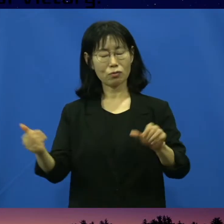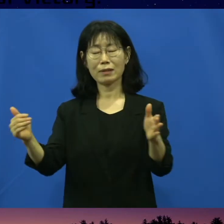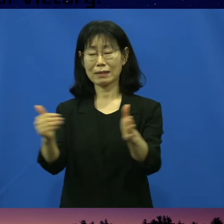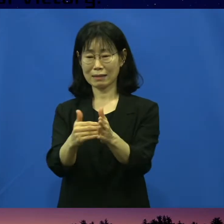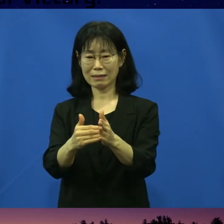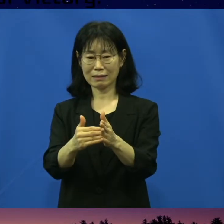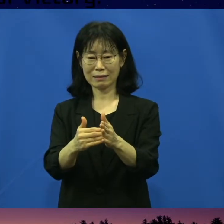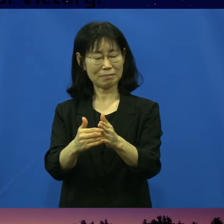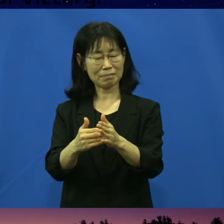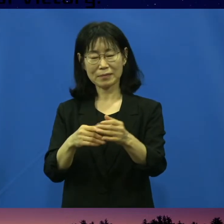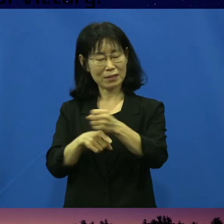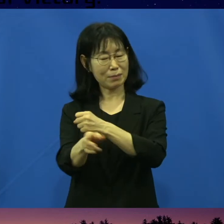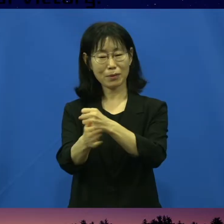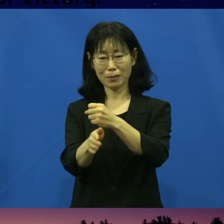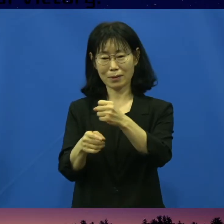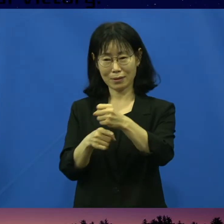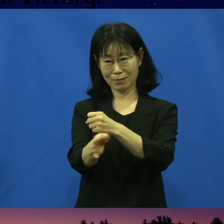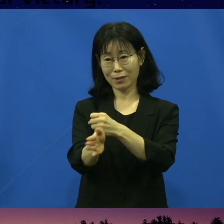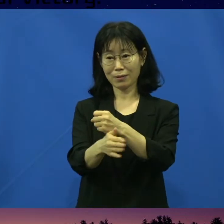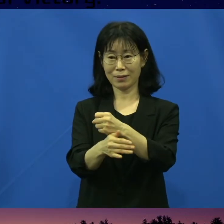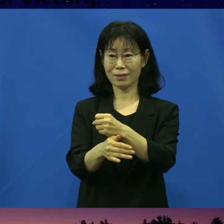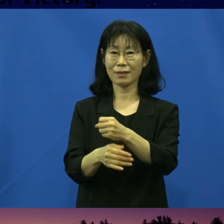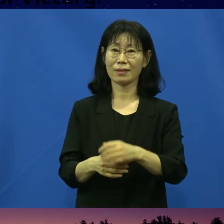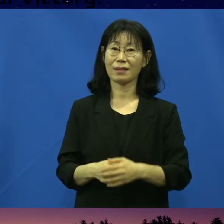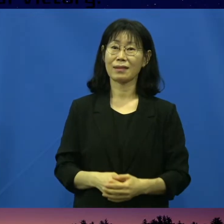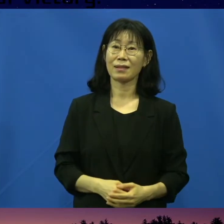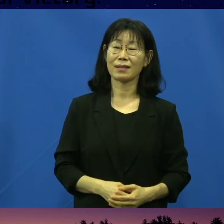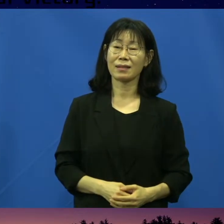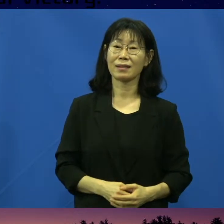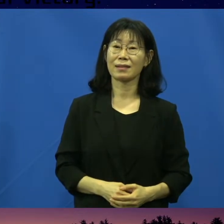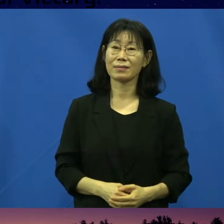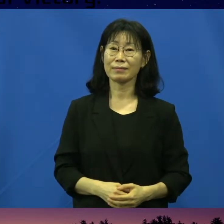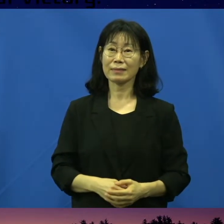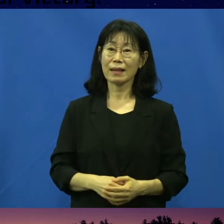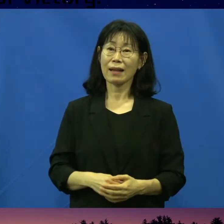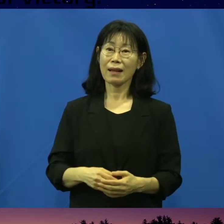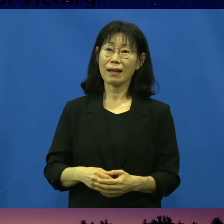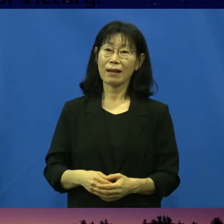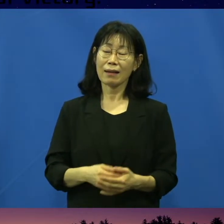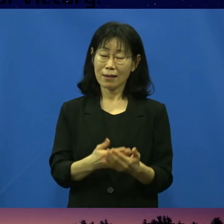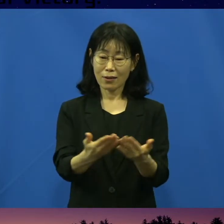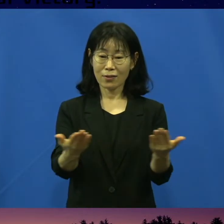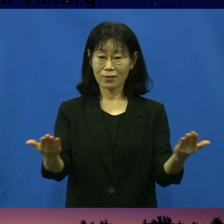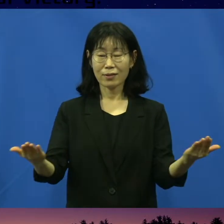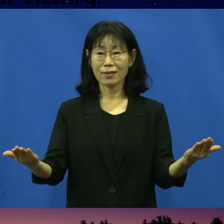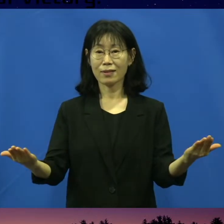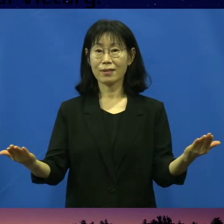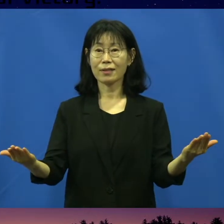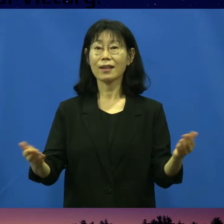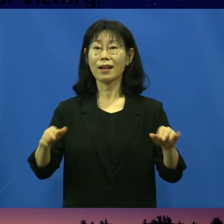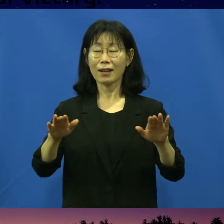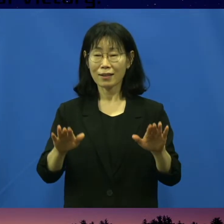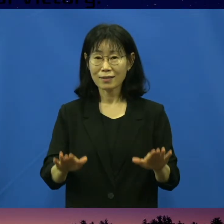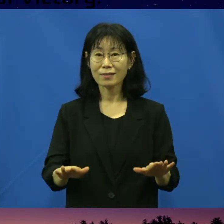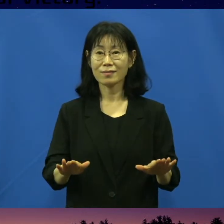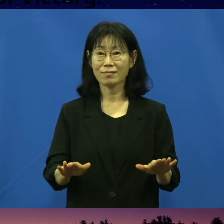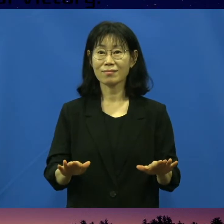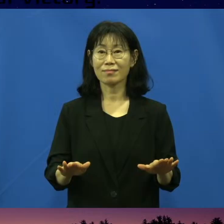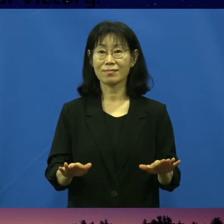아무 의미가 없어요. Nothing. 사랑하는 성도 여러분, 오늘